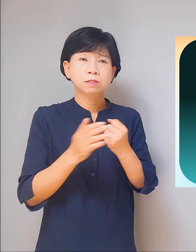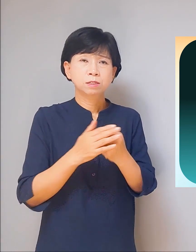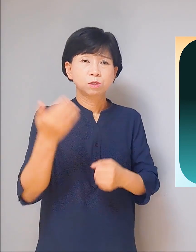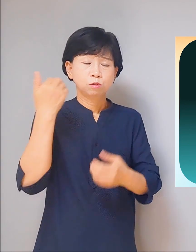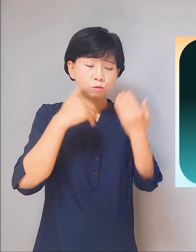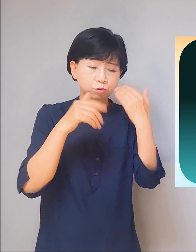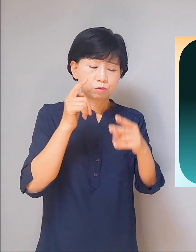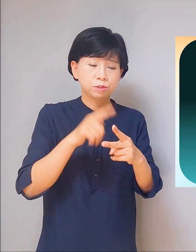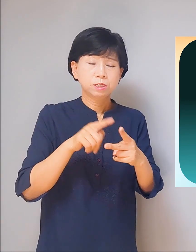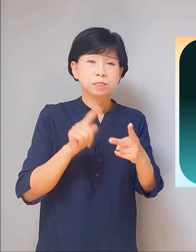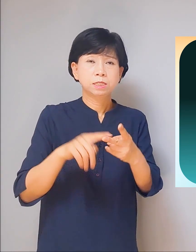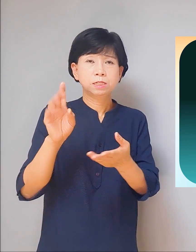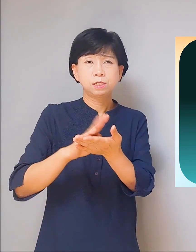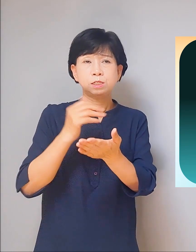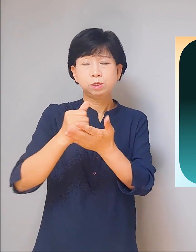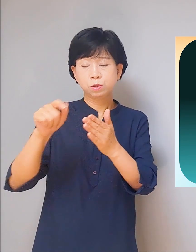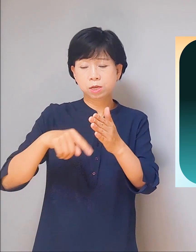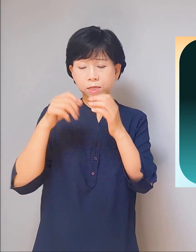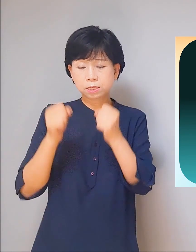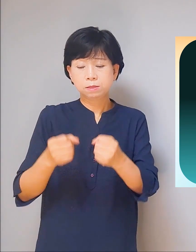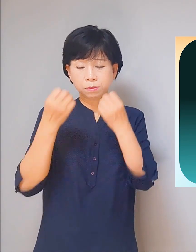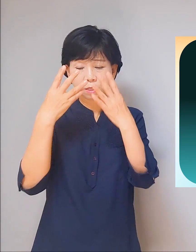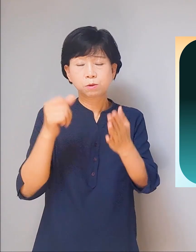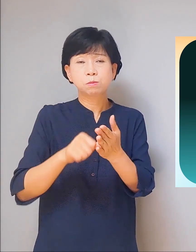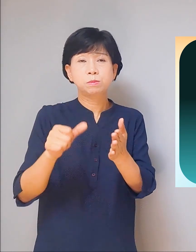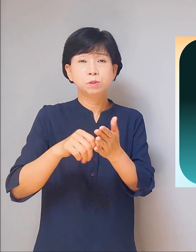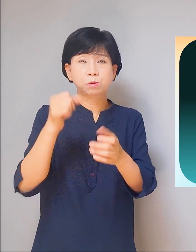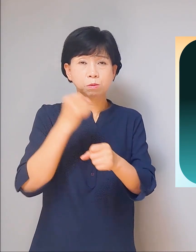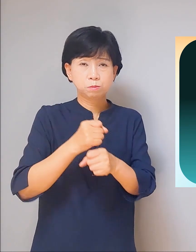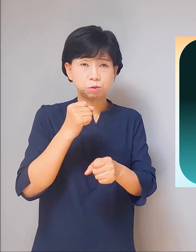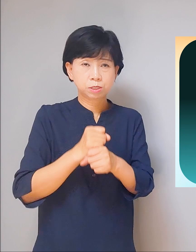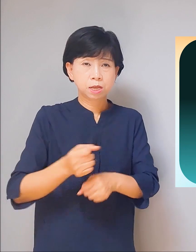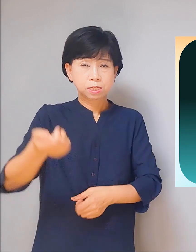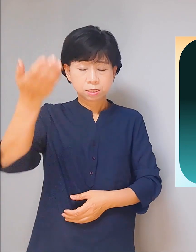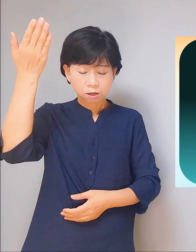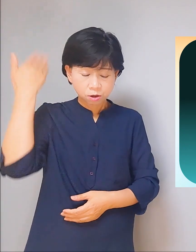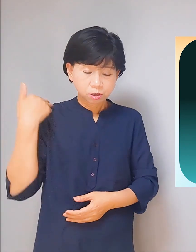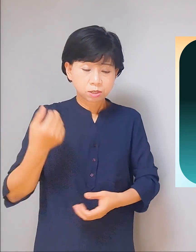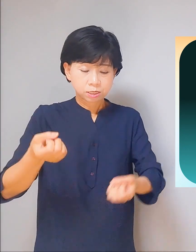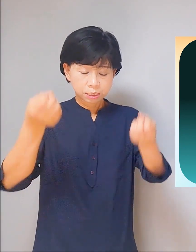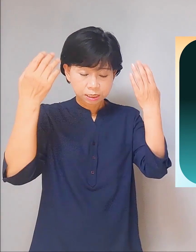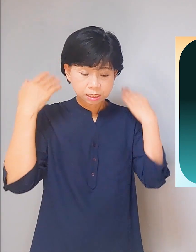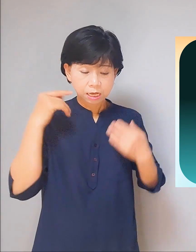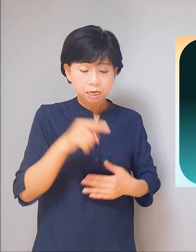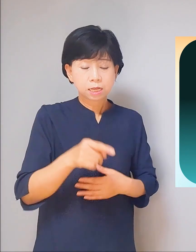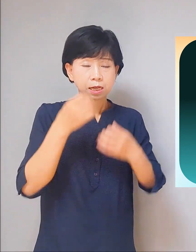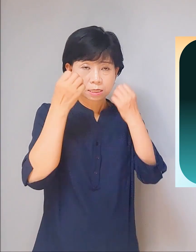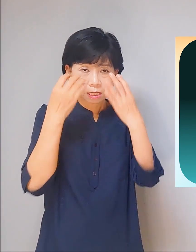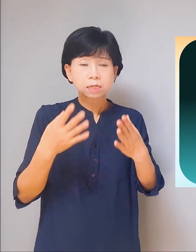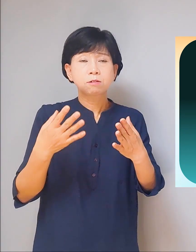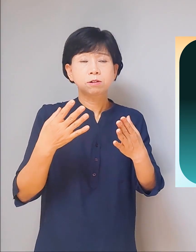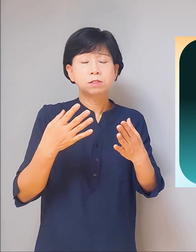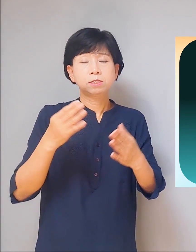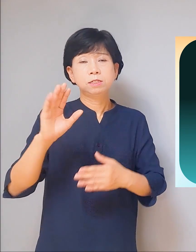누구든지 그리스도 안에 있으면 새로운 피조물이라 이전 것은 지나갔으니 보라 새 것이 되었도다. 아멘.